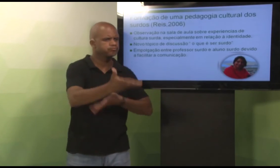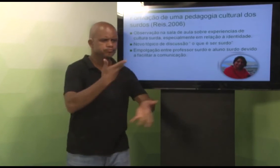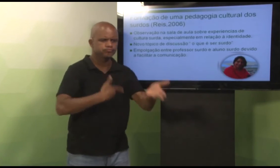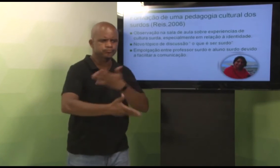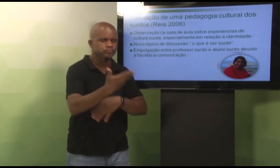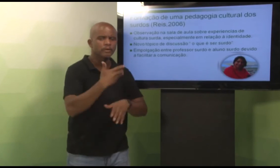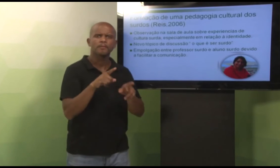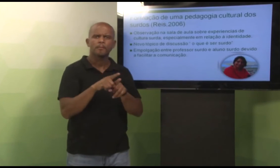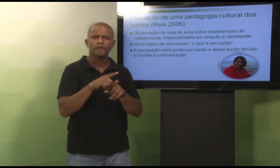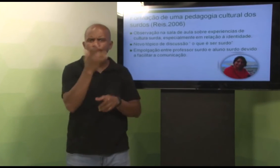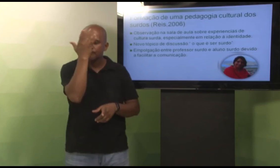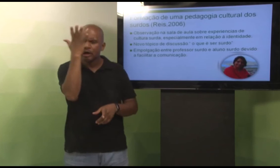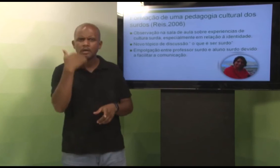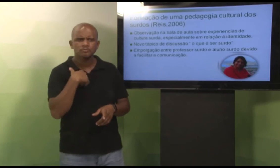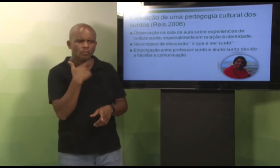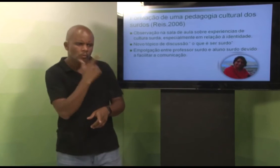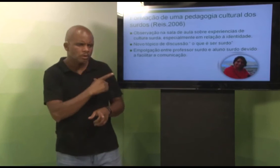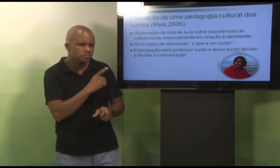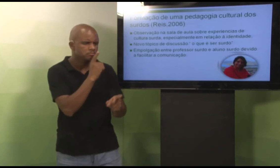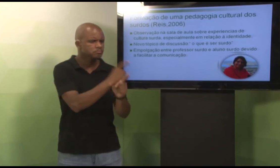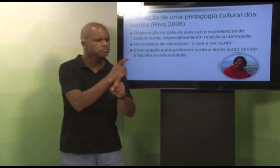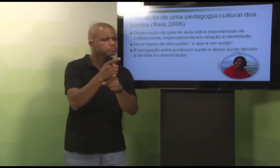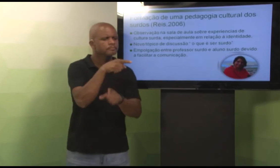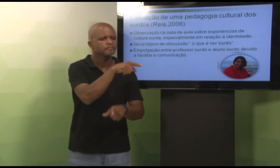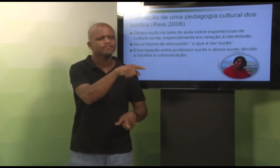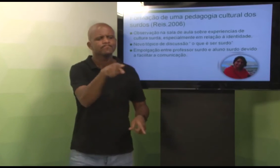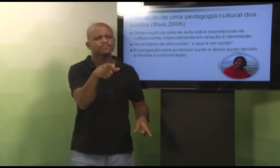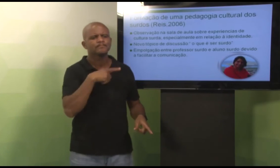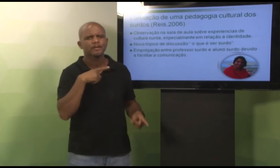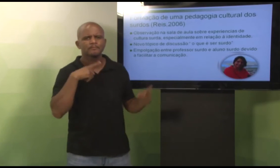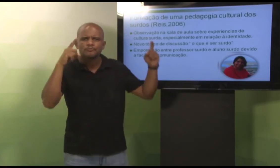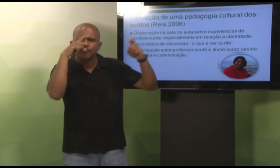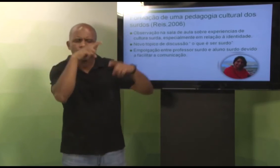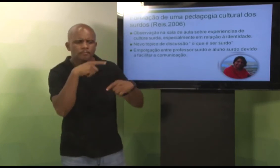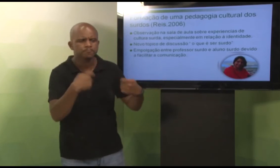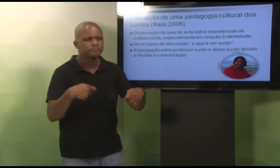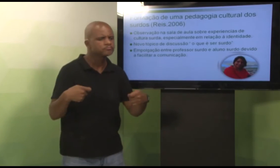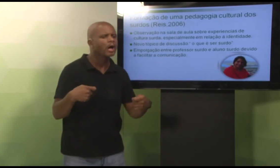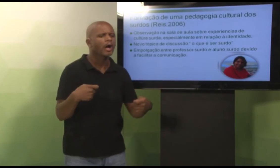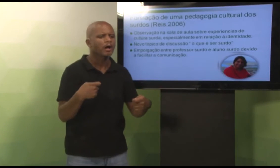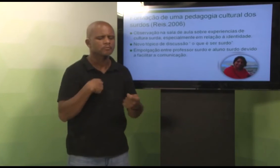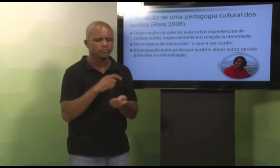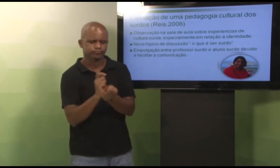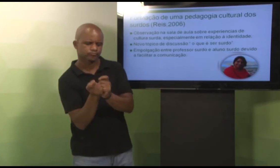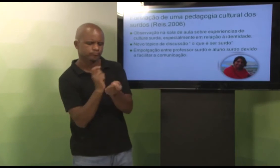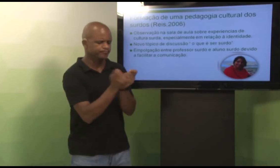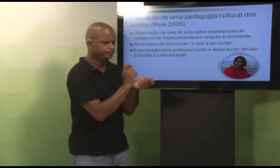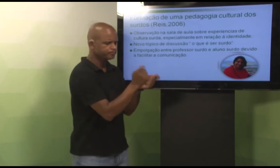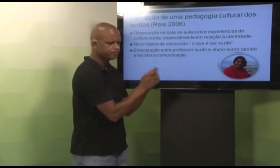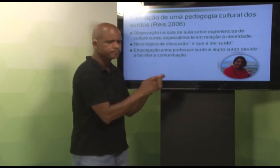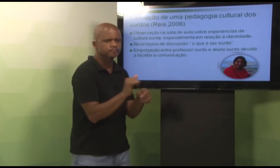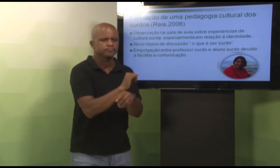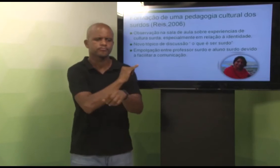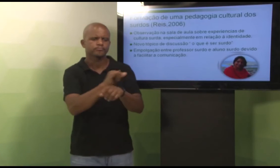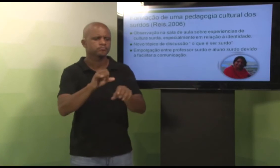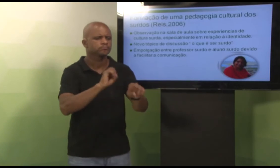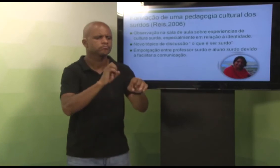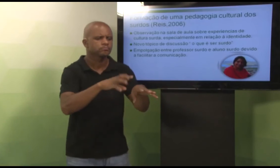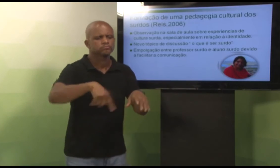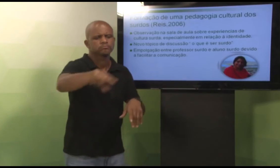estímulo, havia sinalização, os alunos surdos se relacionavam, conversavam de forma bem mais fácil, havia